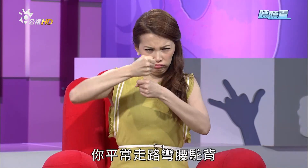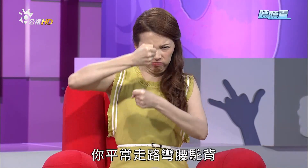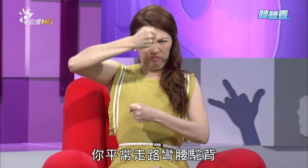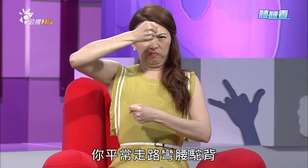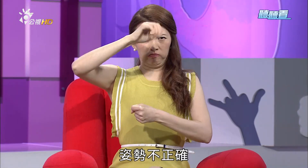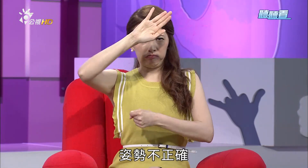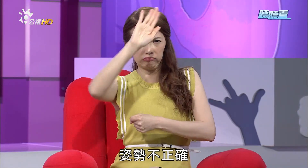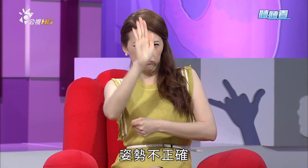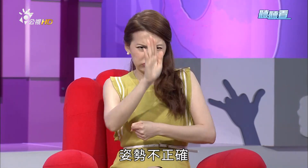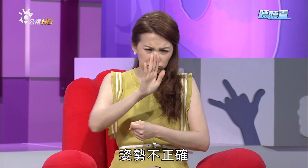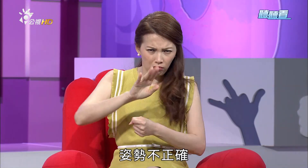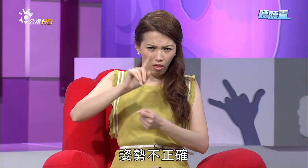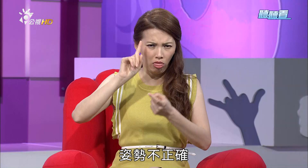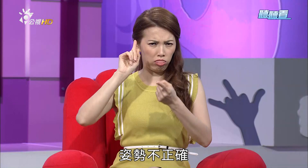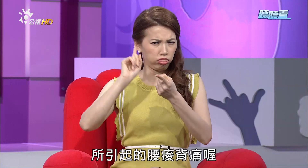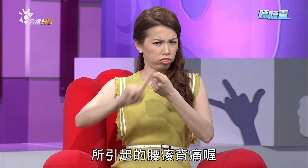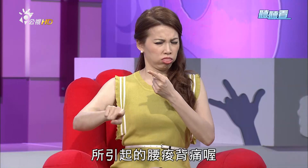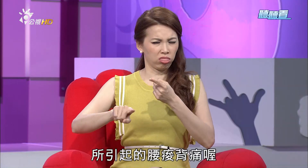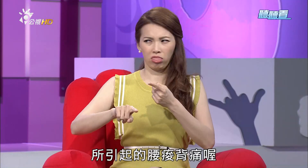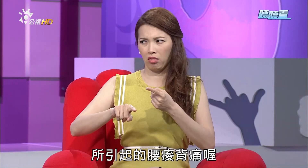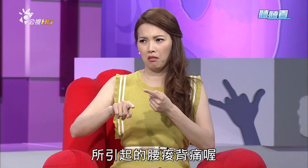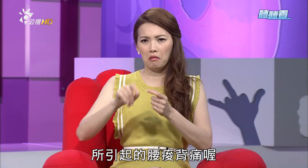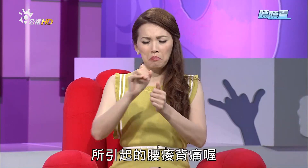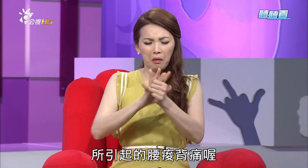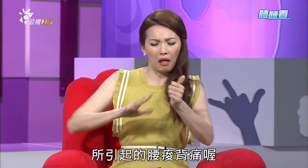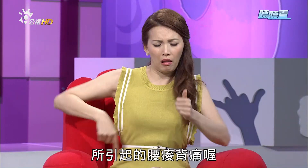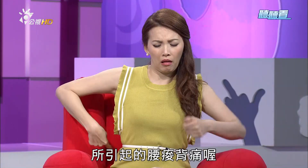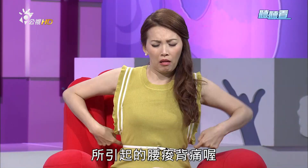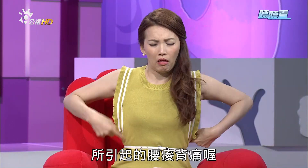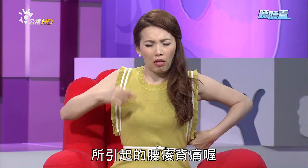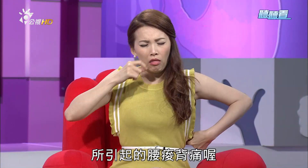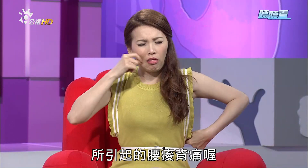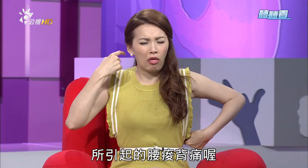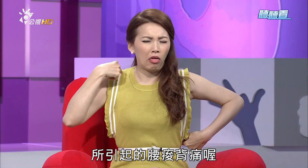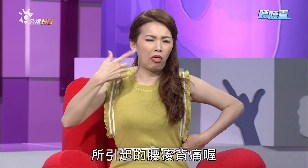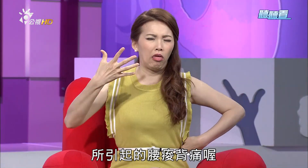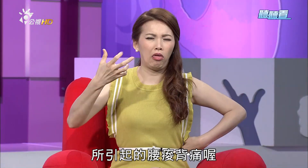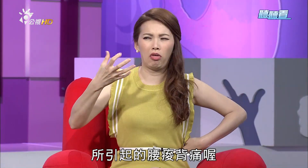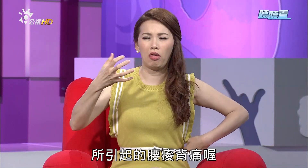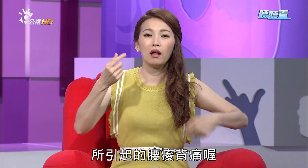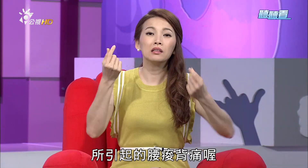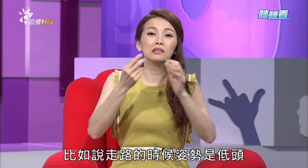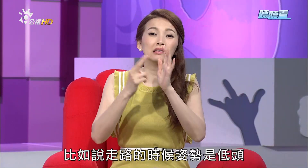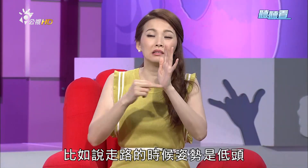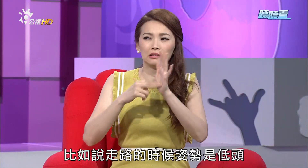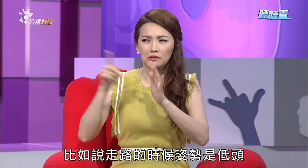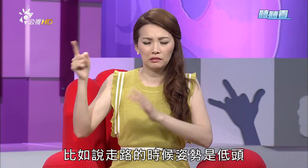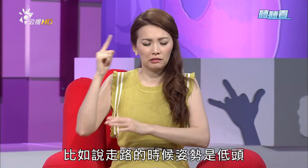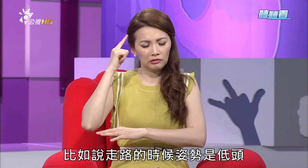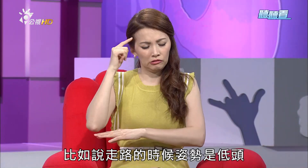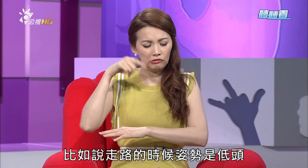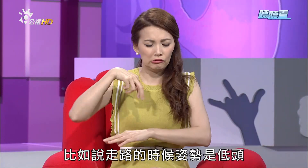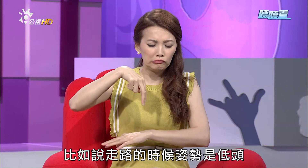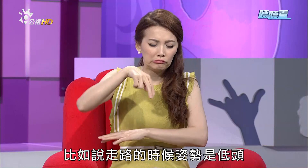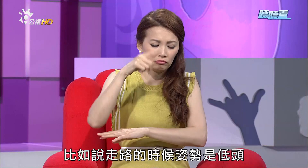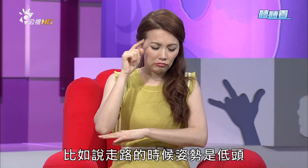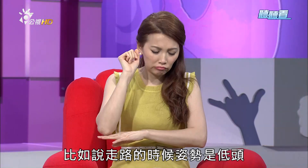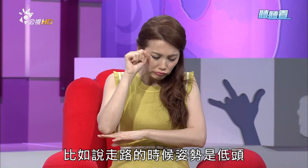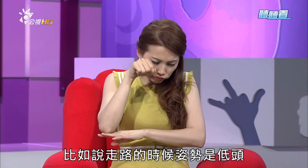背，姿势不正确所引起的腰酸背痛哦。比如说啊，走路的时候姿